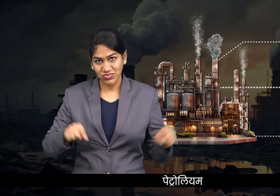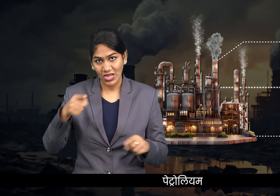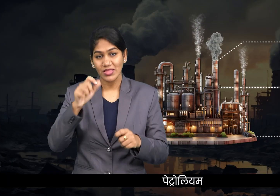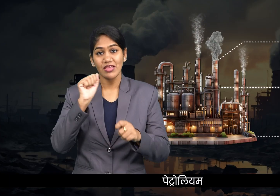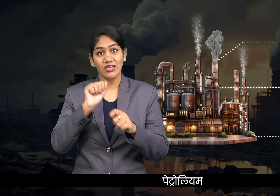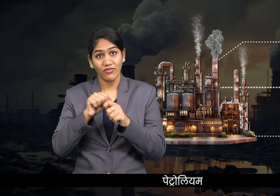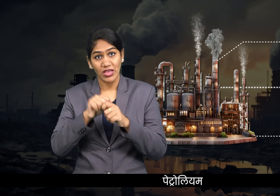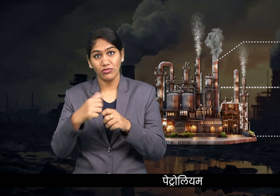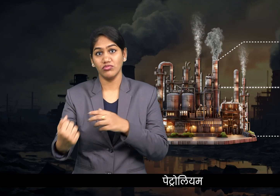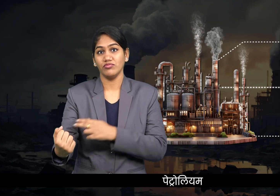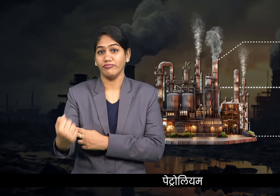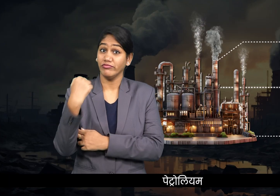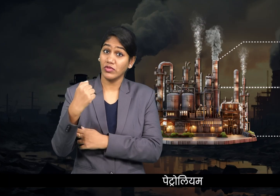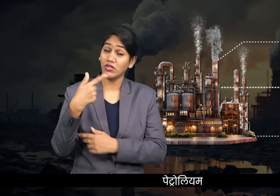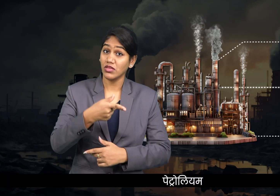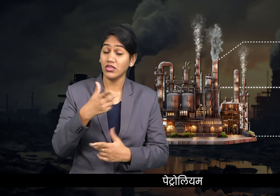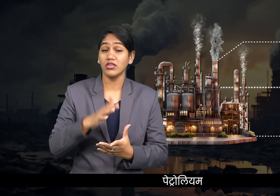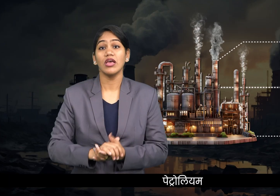पेट्रोलियम,